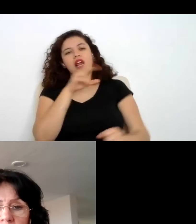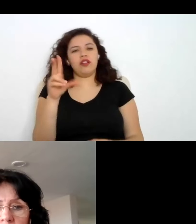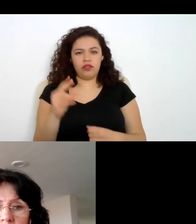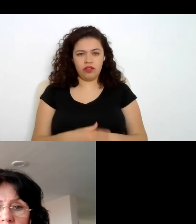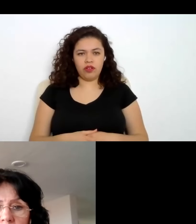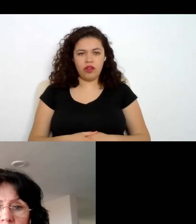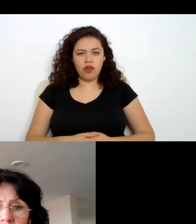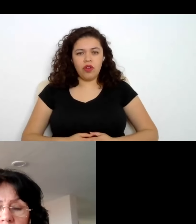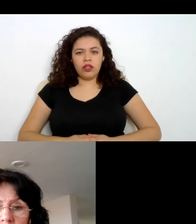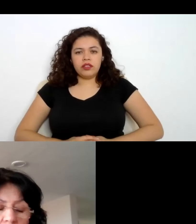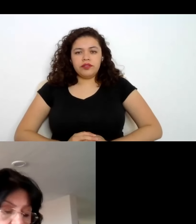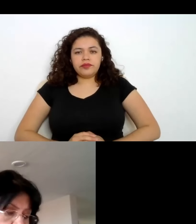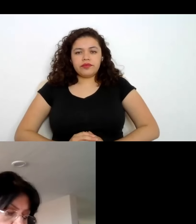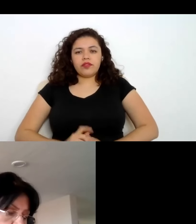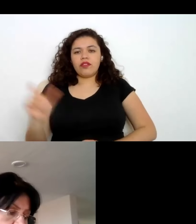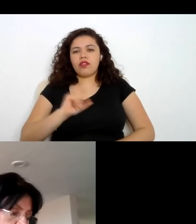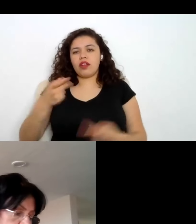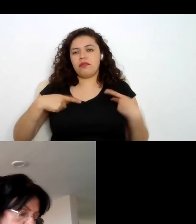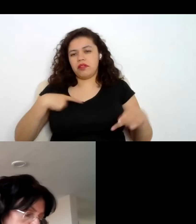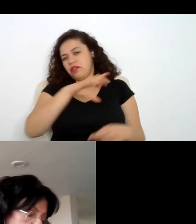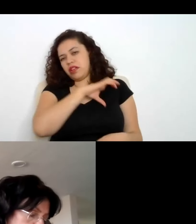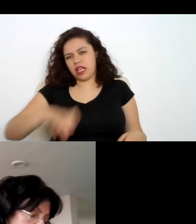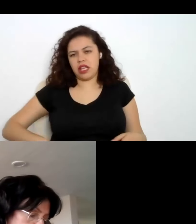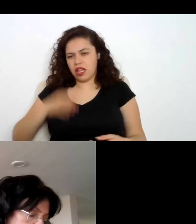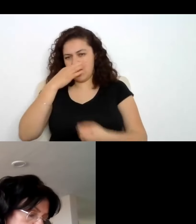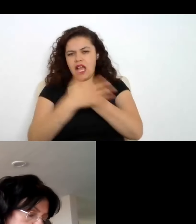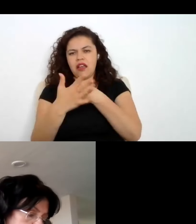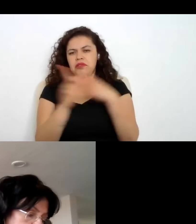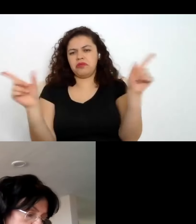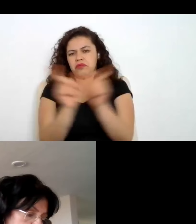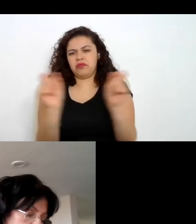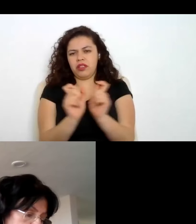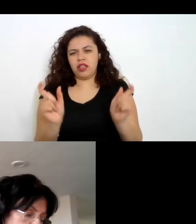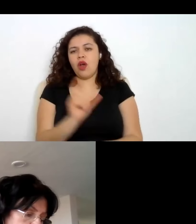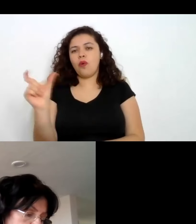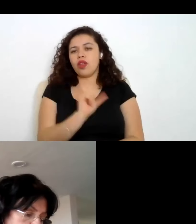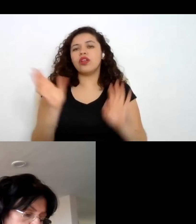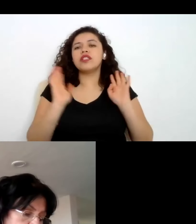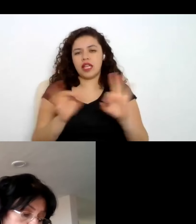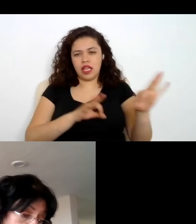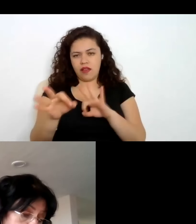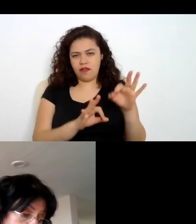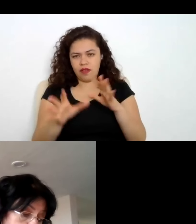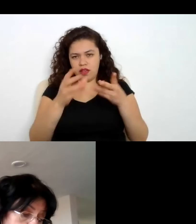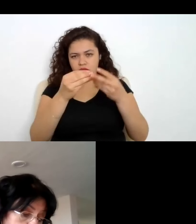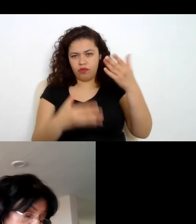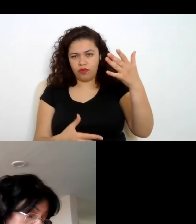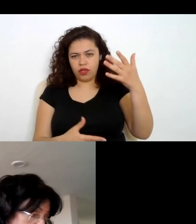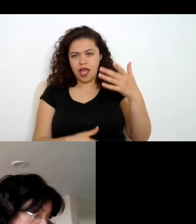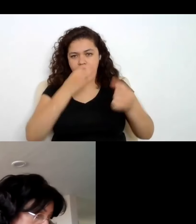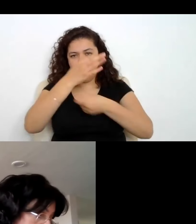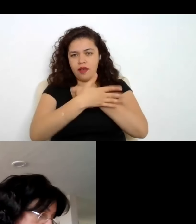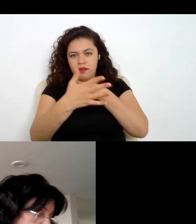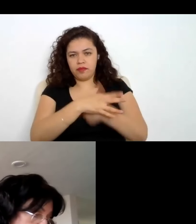se lo pones a disposición de un candidato. Son avisos muy cortitos. Cuando ya eres empleado, sí, el aviso de privacidad es